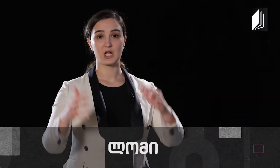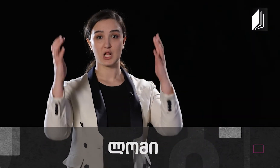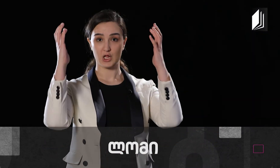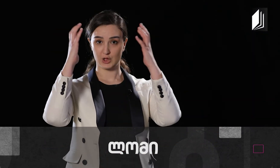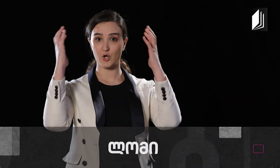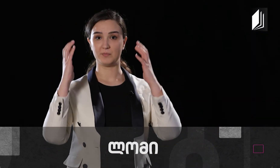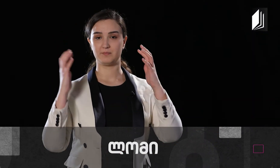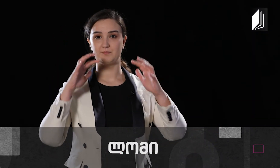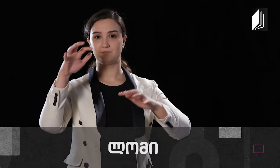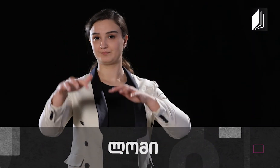ლომი.